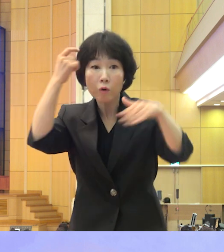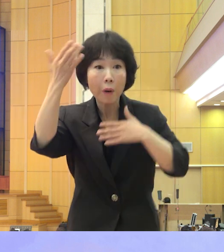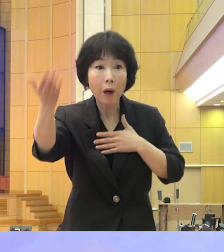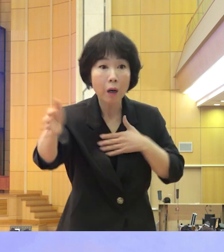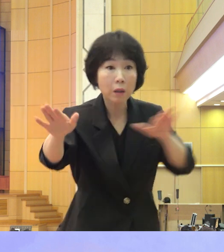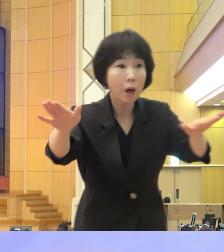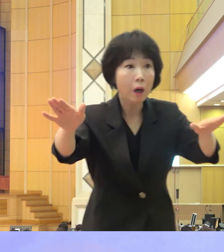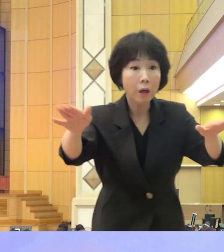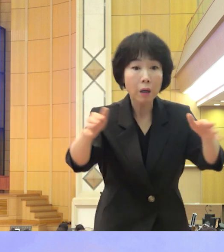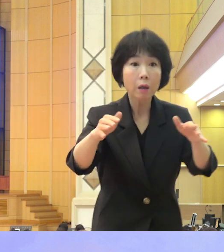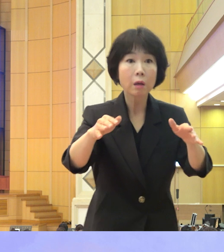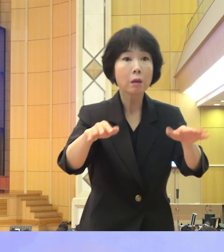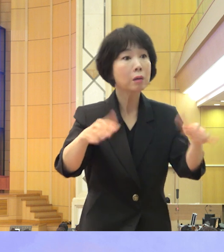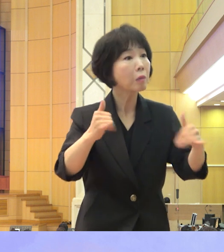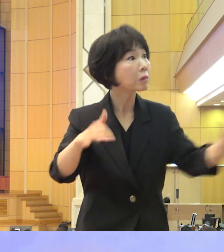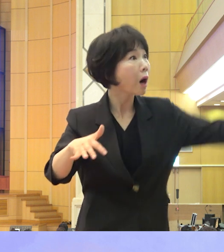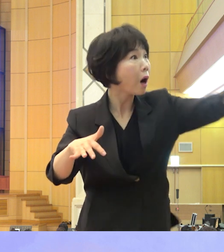사람들이,